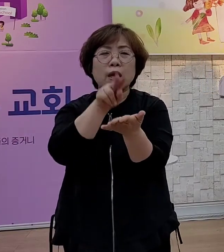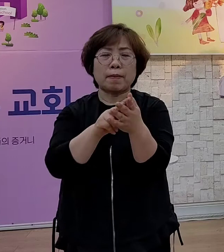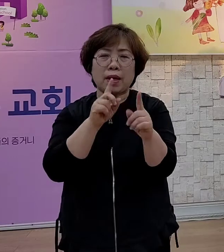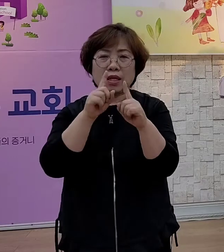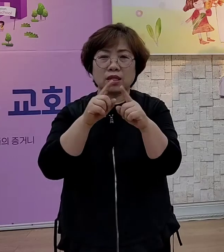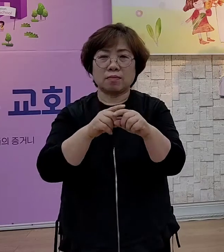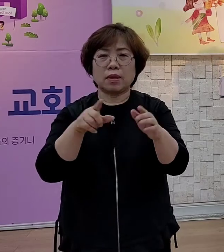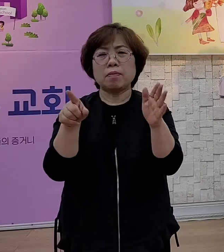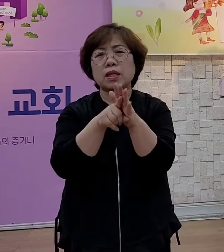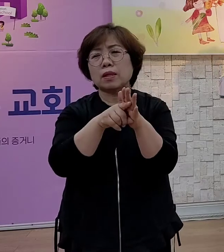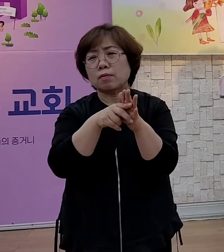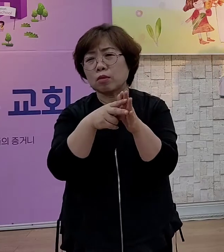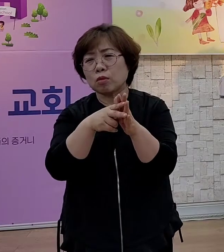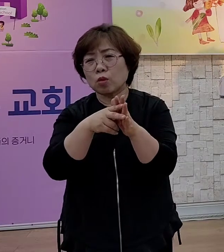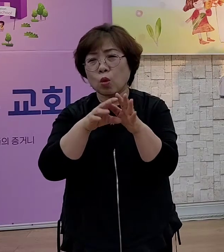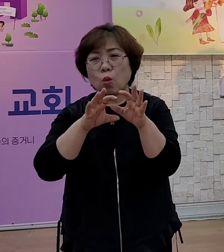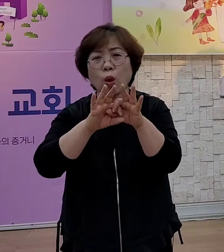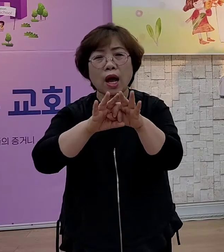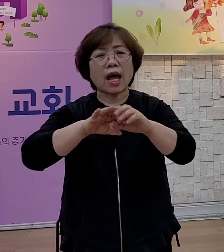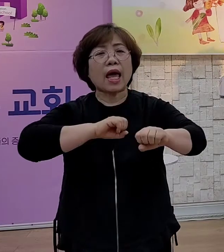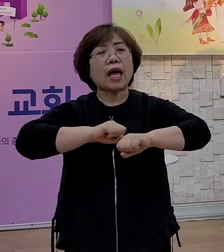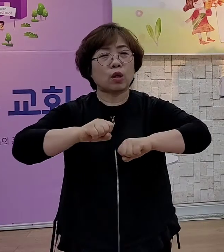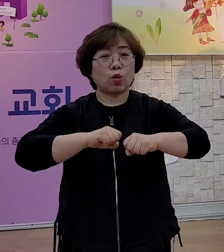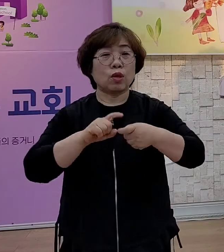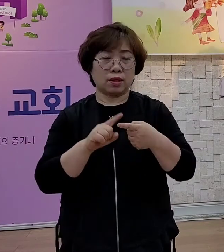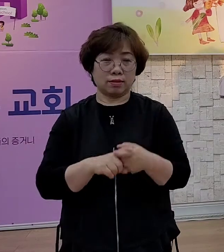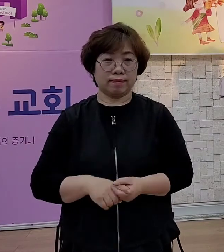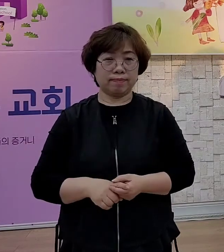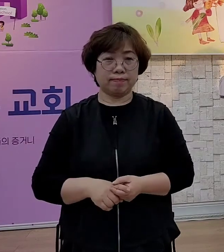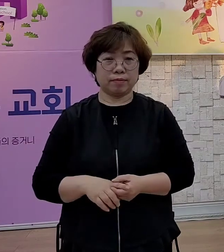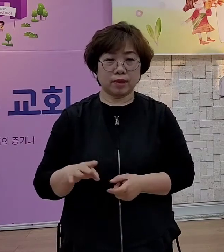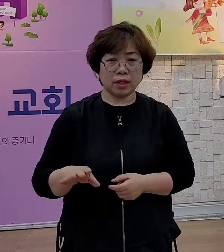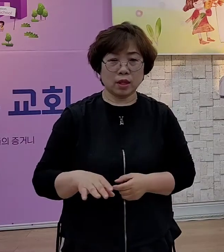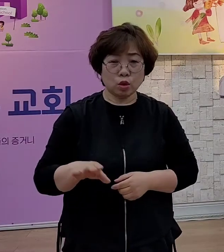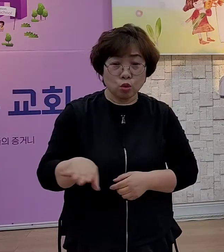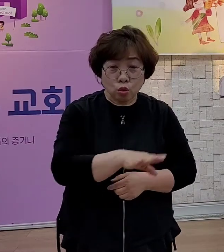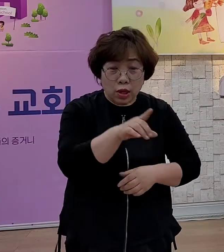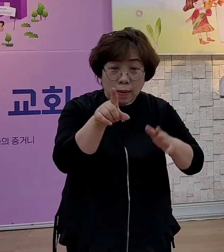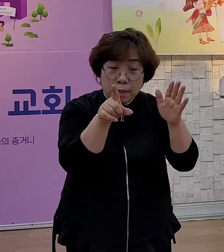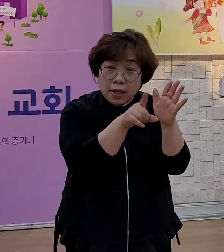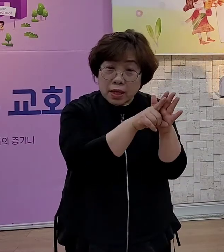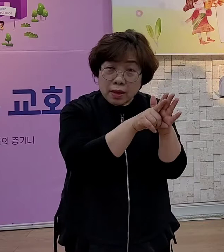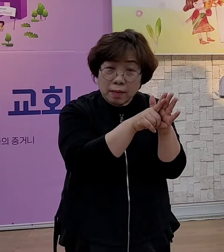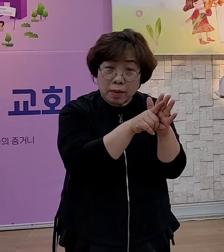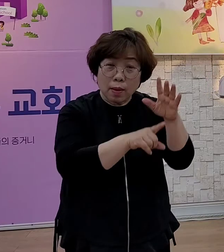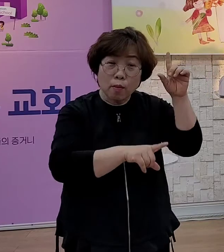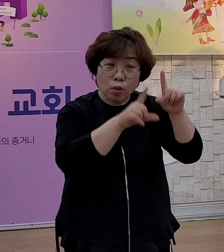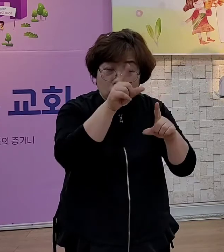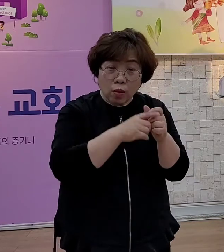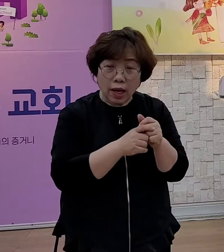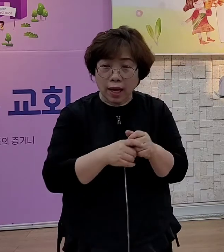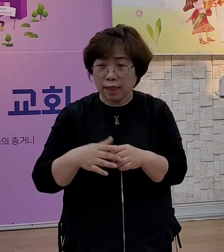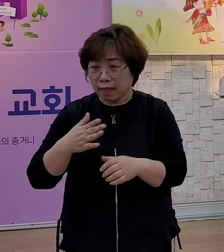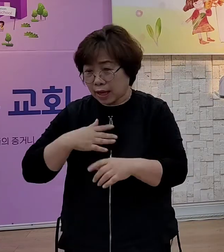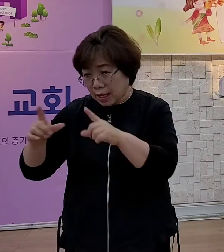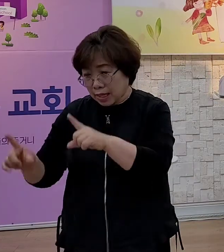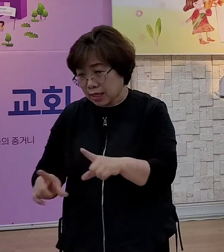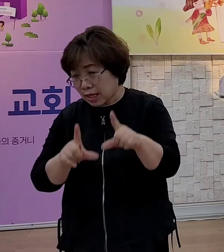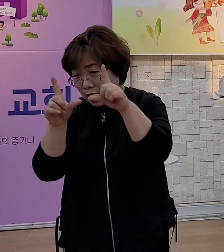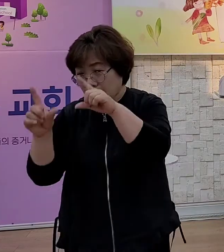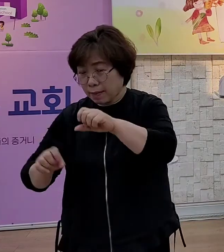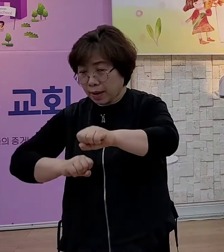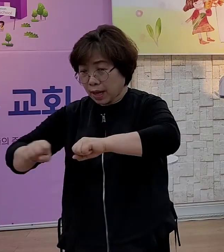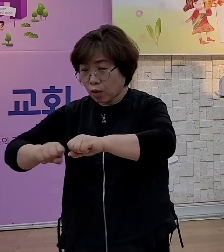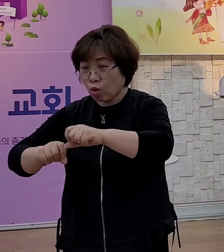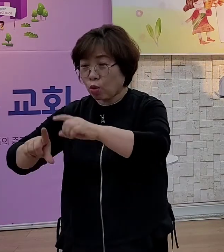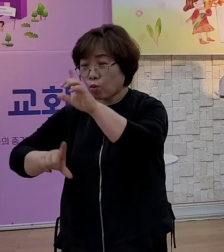하는 핵심이 뭐냐면 우리의 믿음과 이 삶의 간격을 어떻게 하면 줄이느냐, 이 얘기입니다. 왜냐하면 야고보서가 강조하는 게